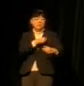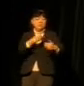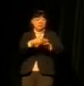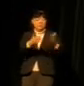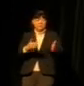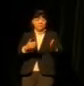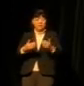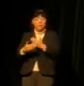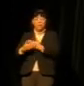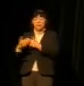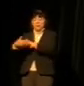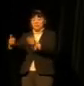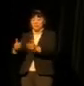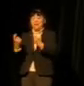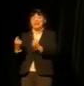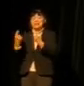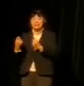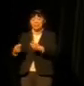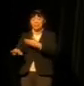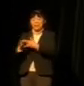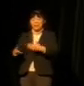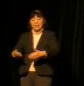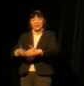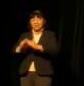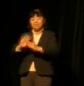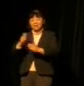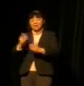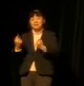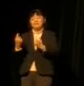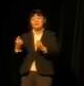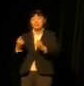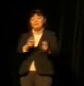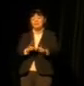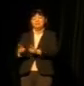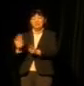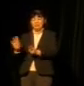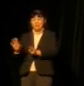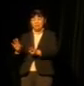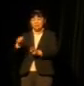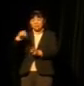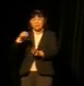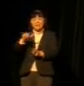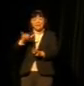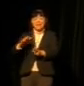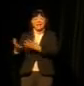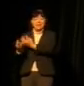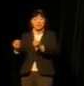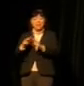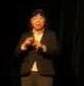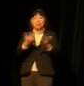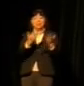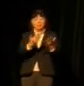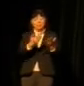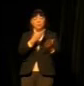室とかね、きちっとね、プレハブでしたけども全部きちっと揃ってました。で、そこで八沢小学校から小高区の福